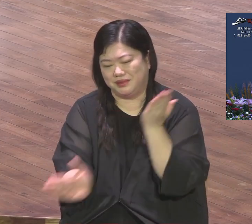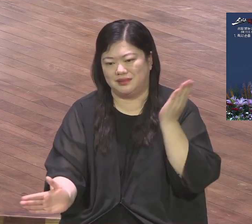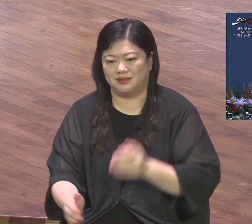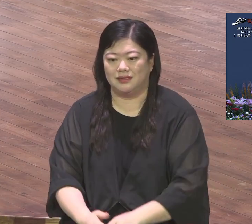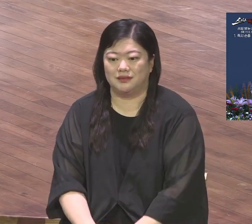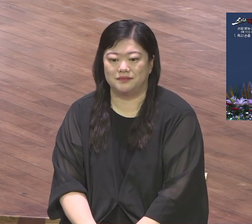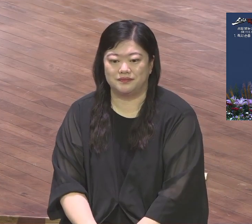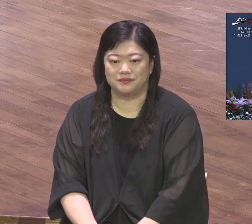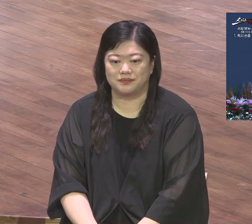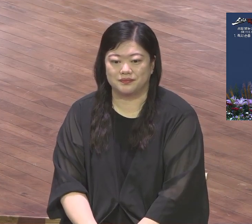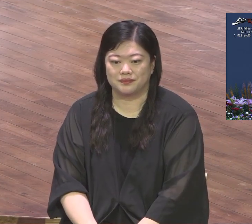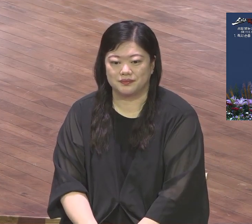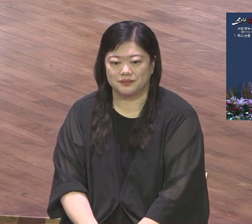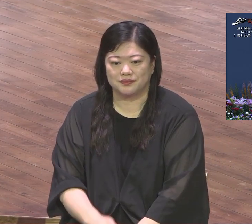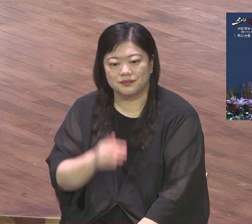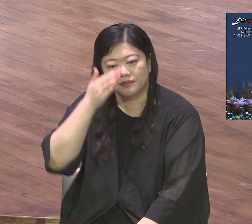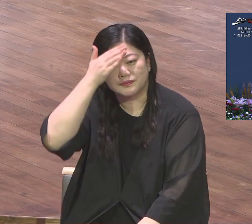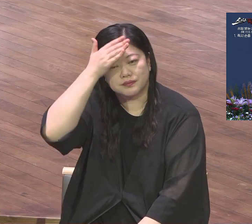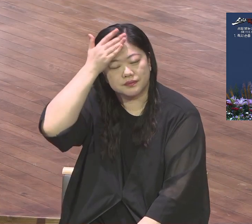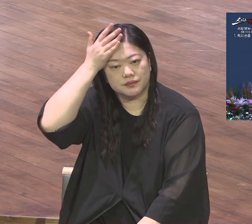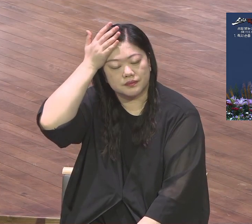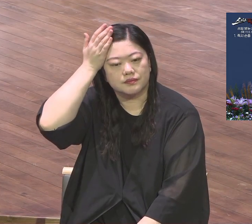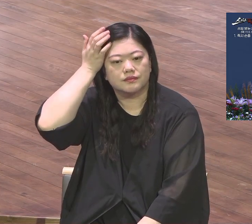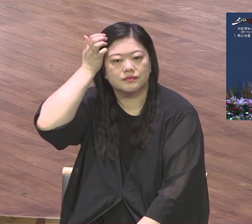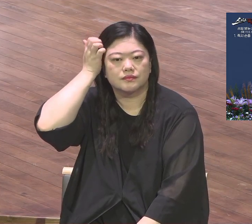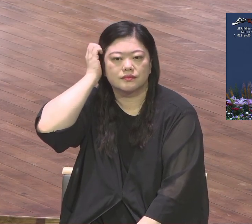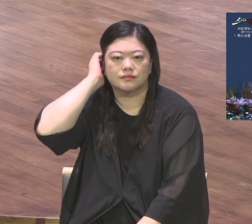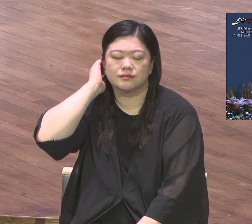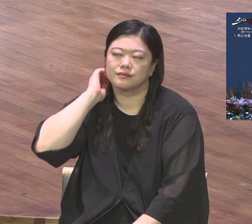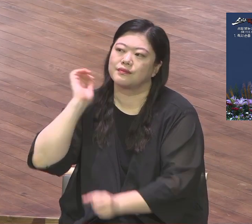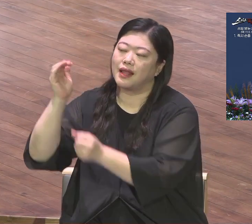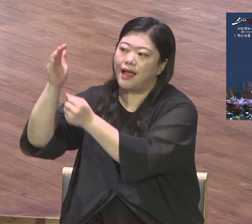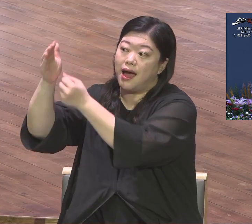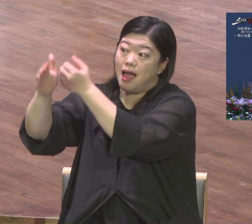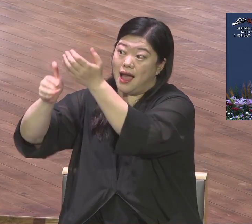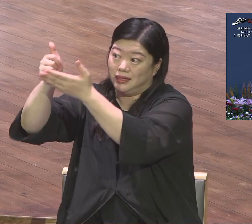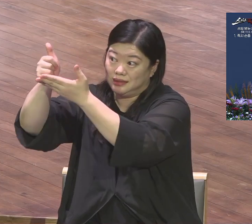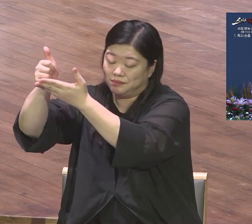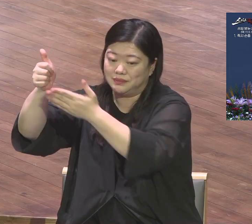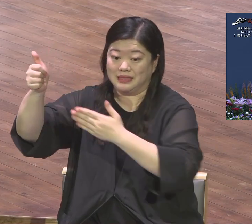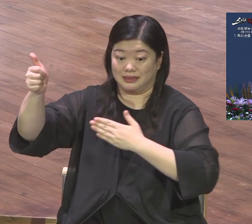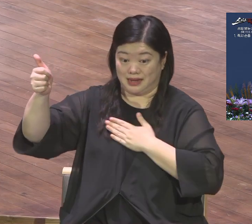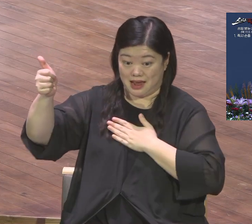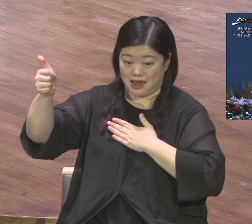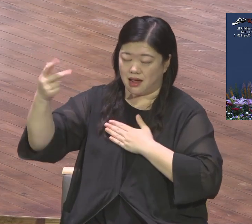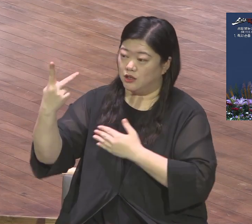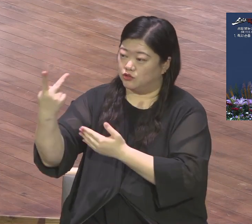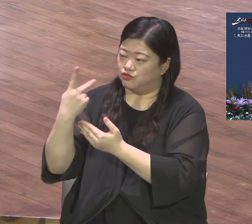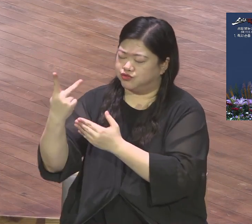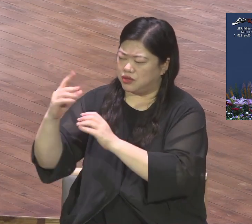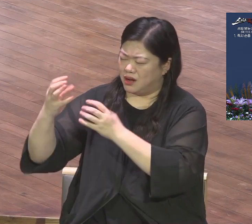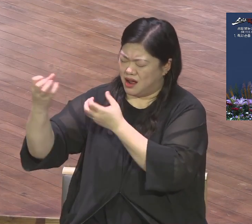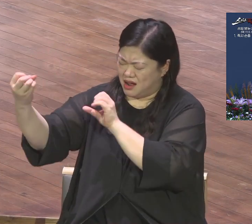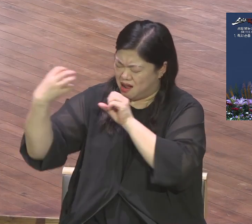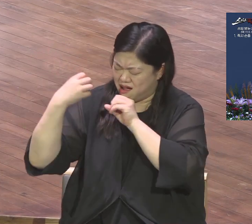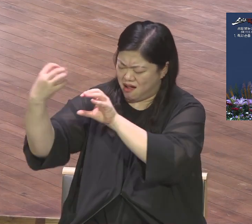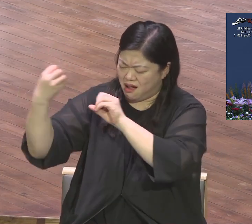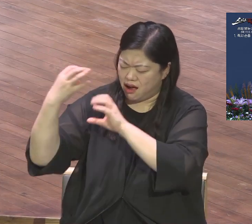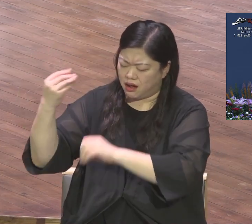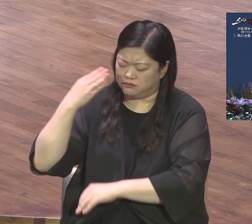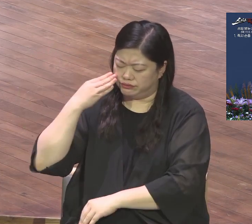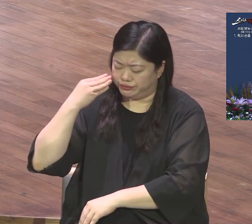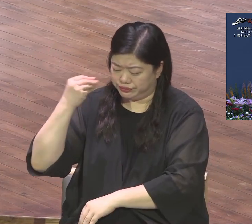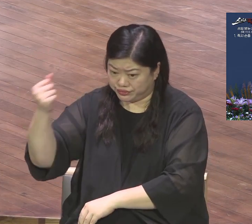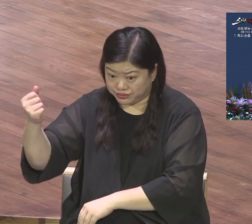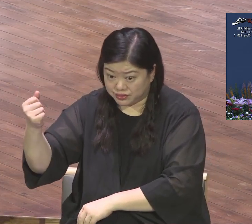언약적 소통이 이루어지지 않으면 문제, 환경, 상황 따라서 계속 이리 흔들 저리